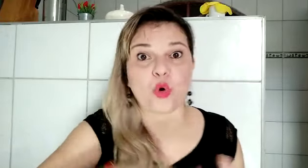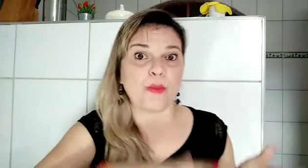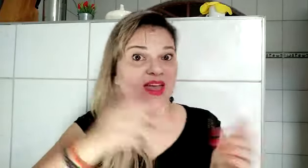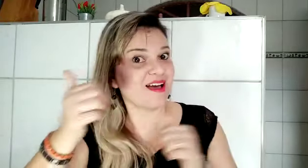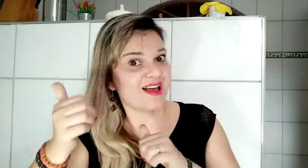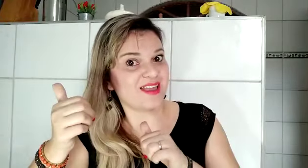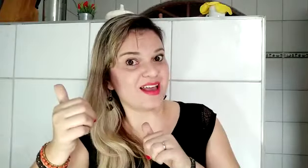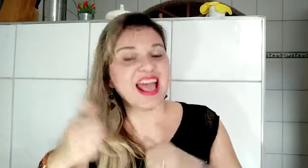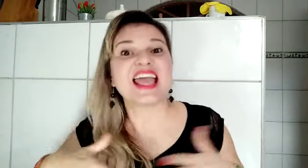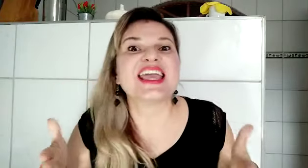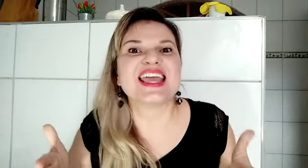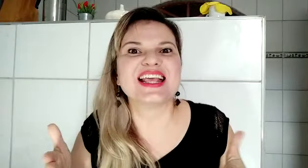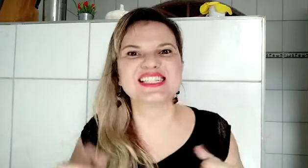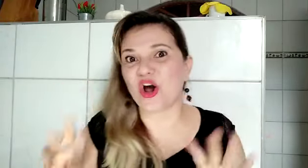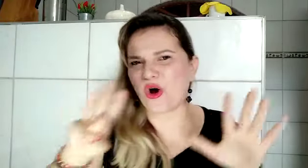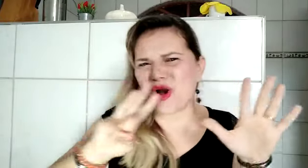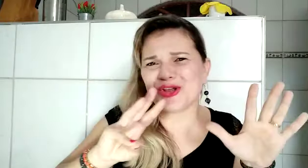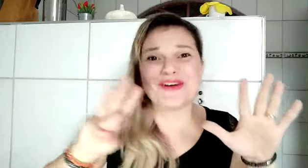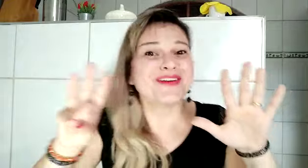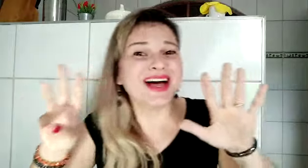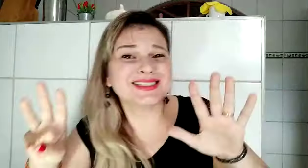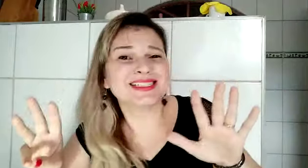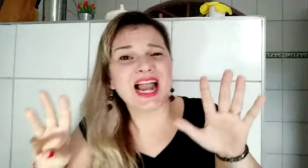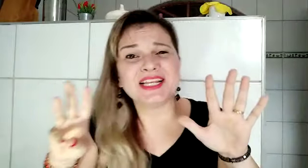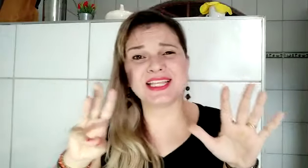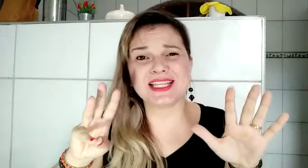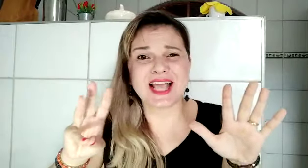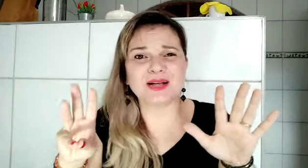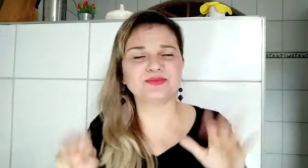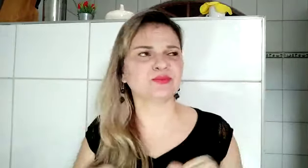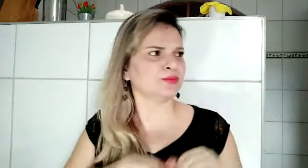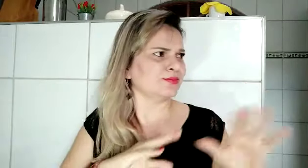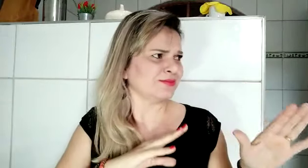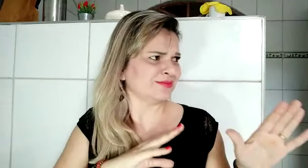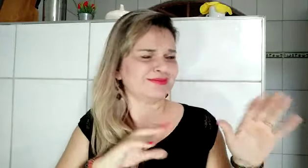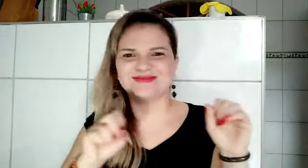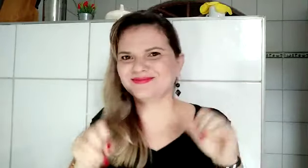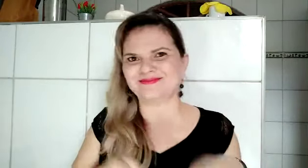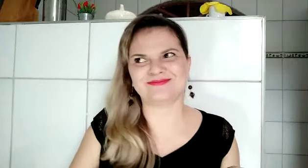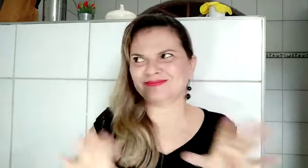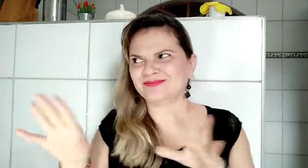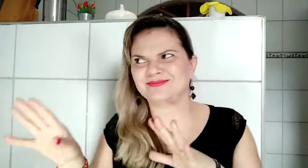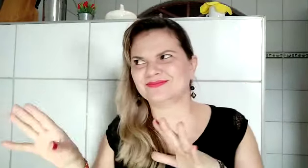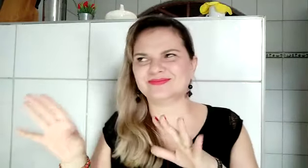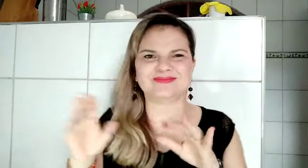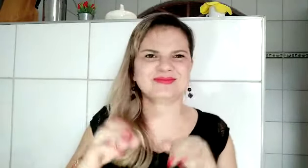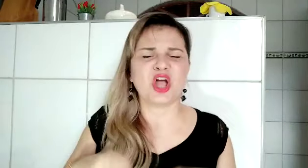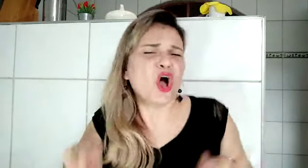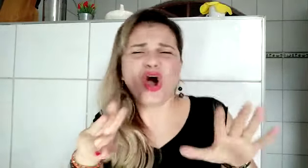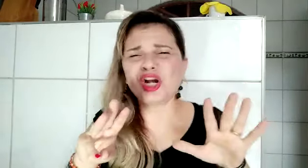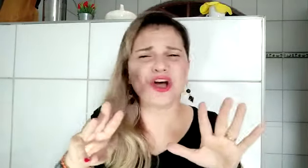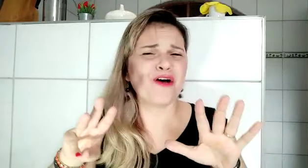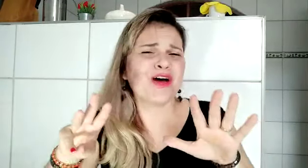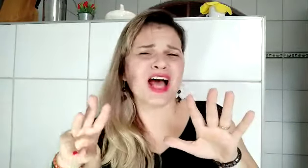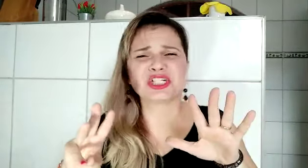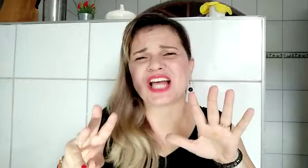comiste ayer, y dice, ocho vasos al día, bien, pero dame armonía ahora. Ocho vasos